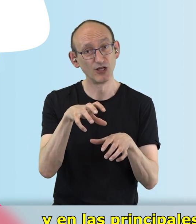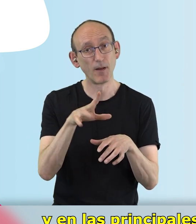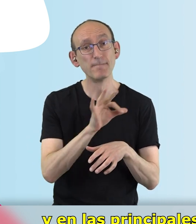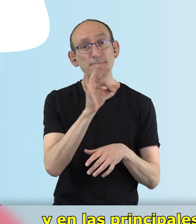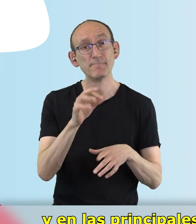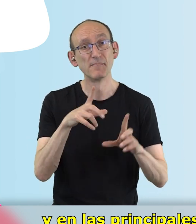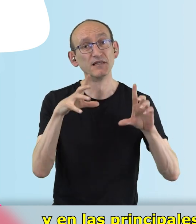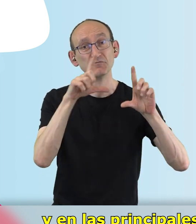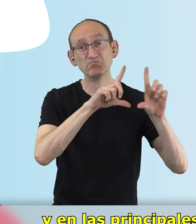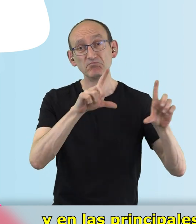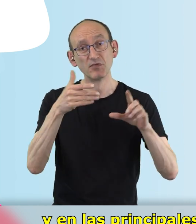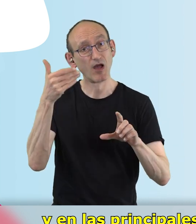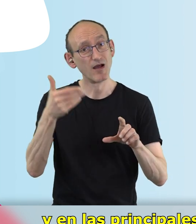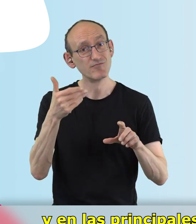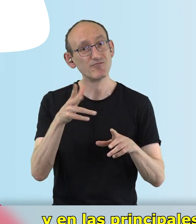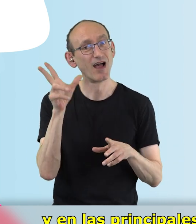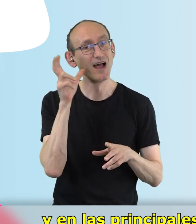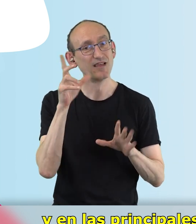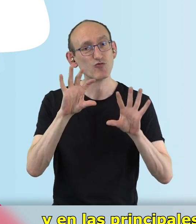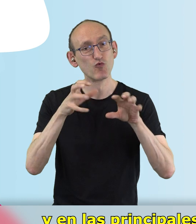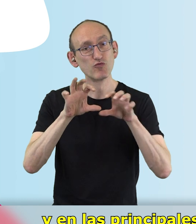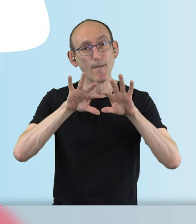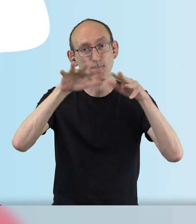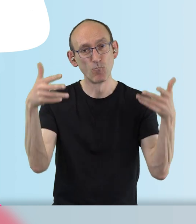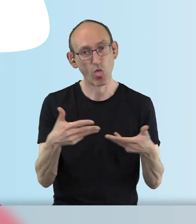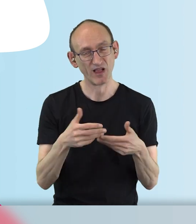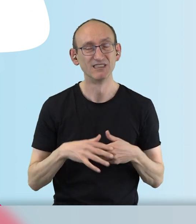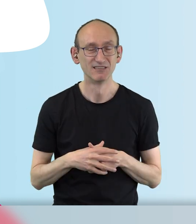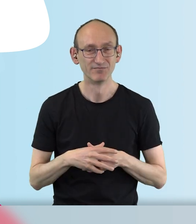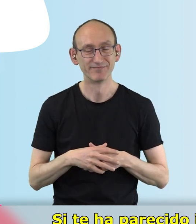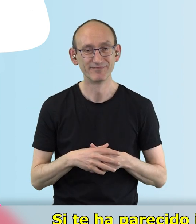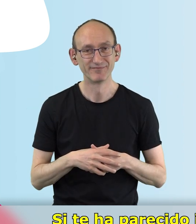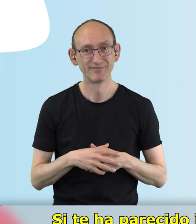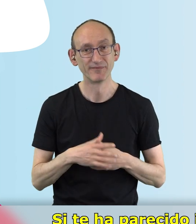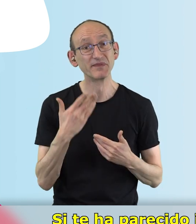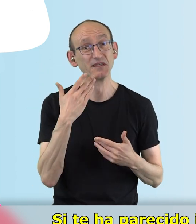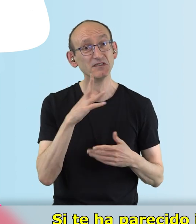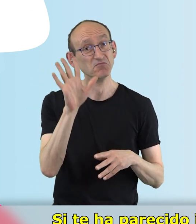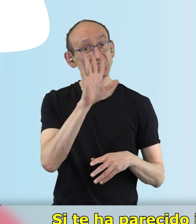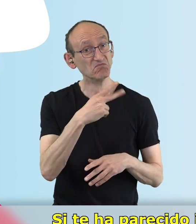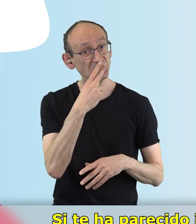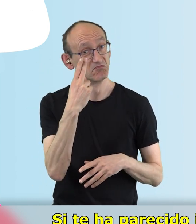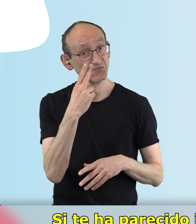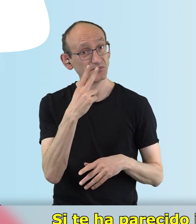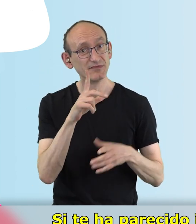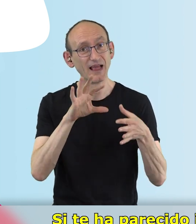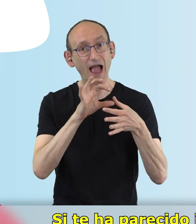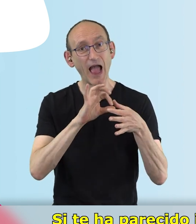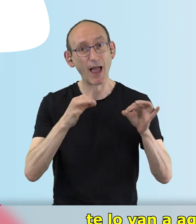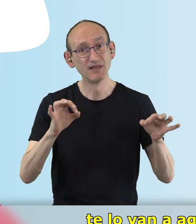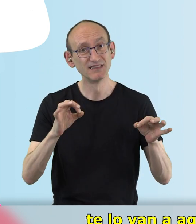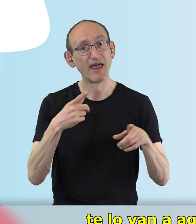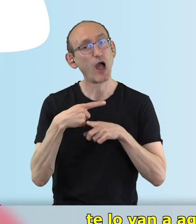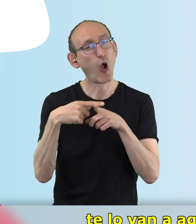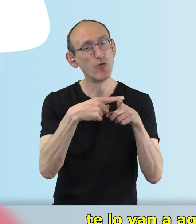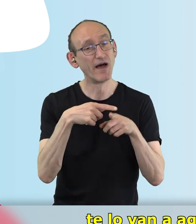y en las principales plataformas de escucha de podcast. Si te ha parecido interesante, compártelo con tus